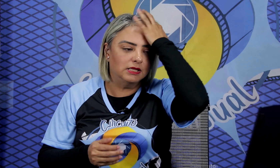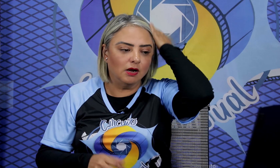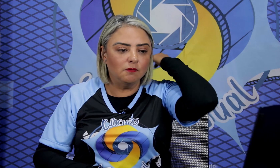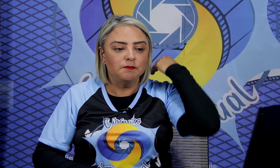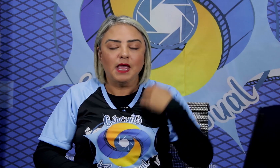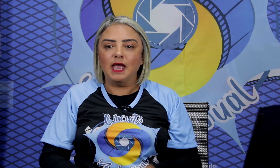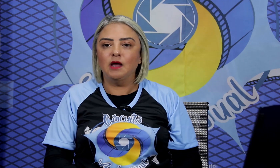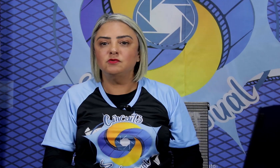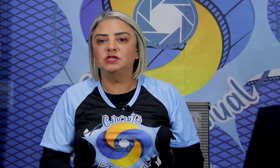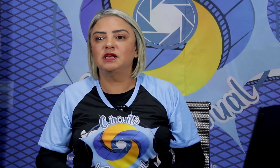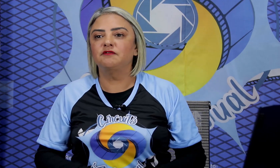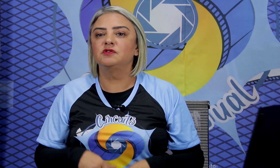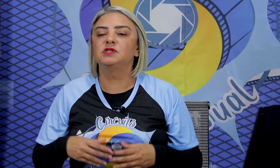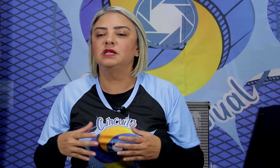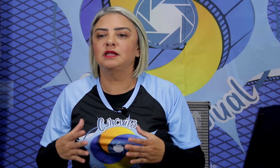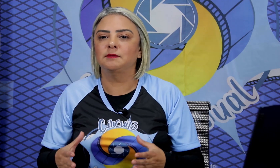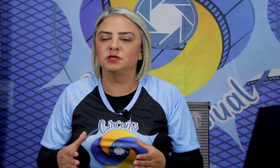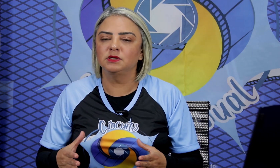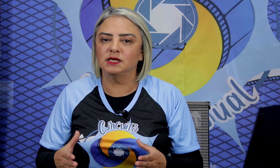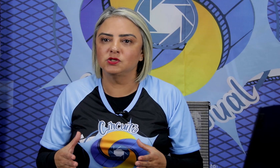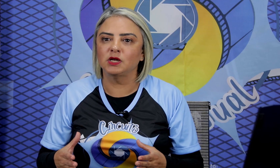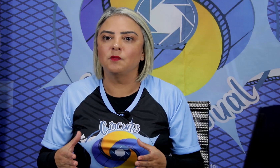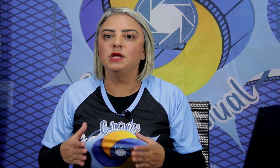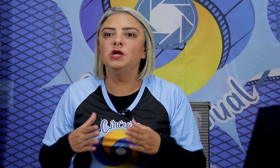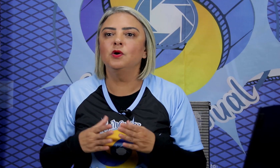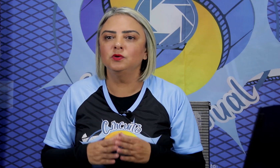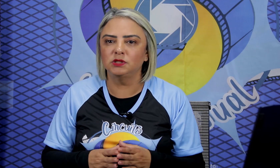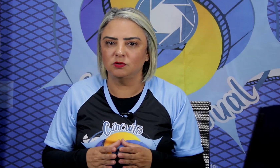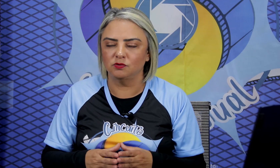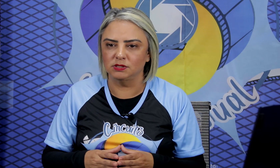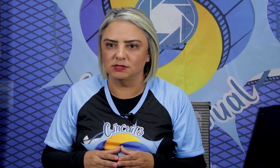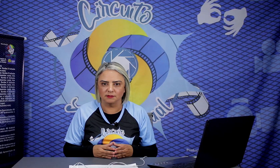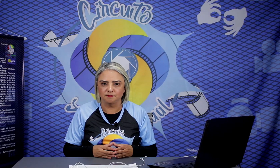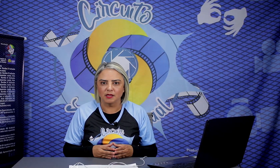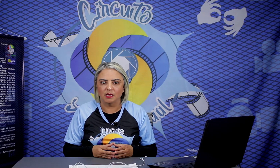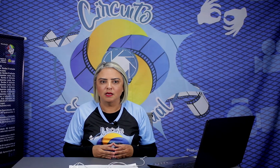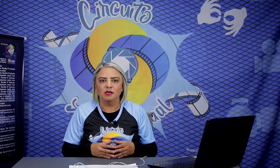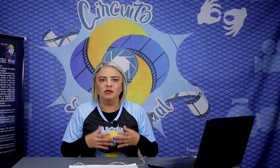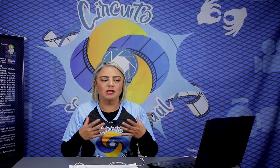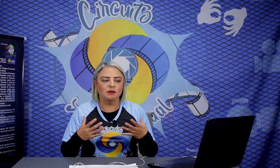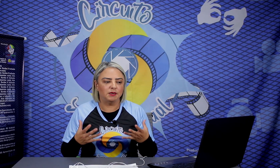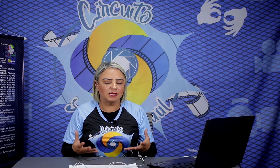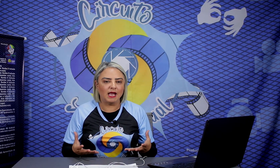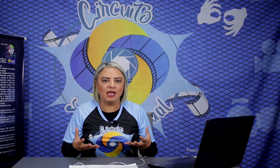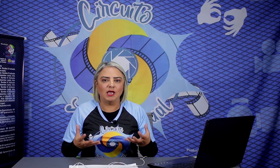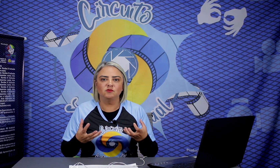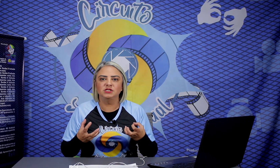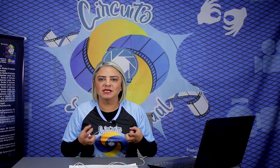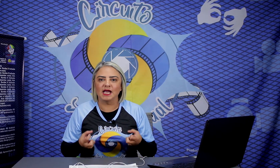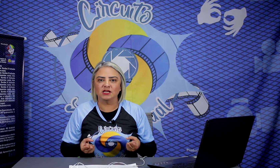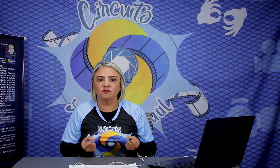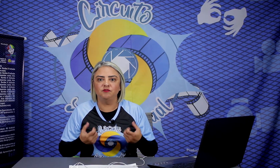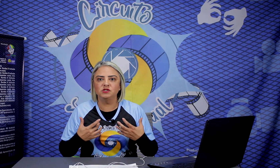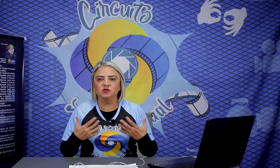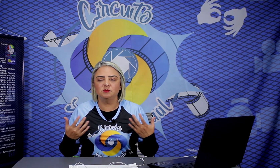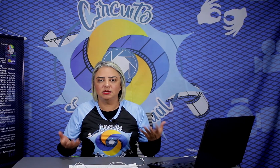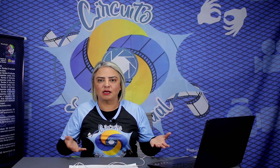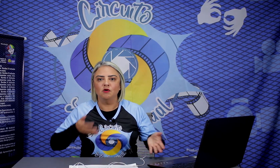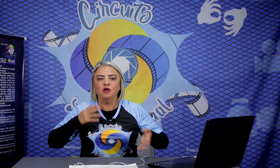Então, é um desafio ser intérprete educacional. E outra coisa, interpretar é um desgaste físico e mental.